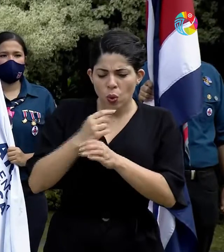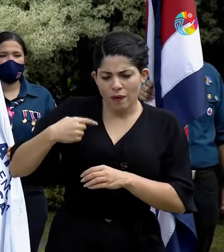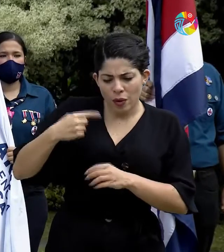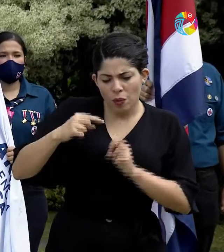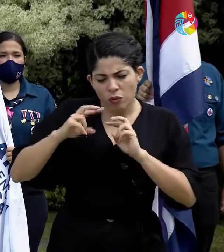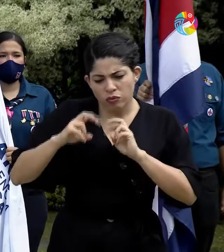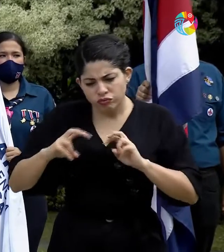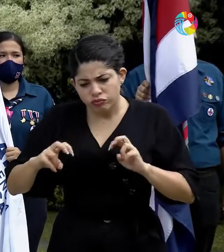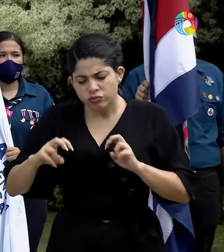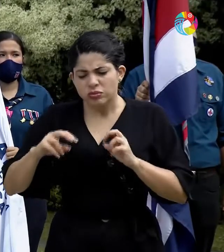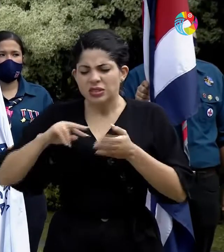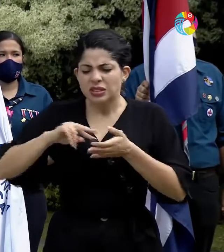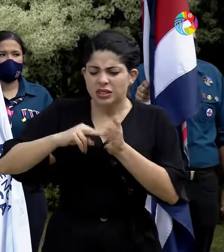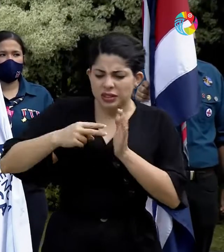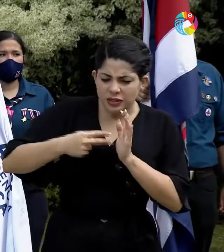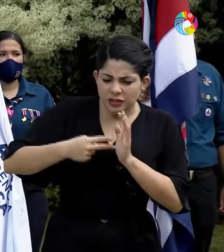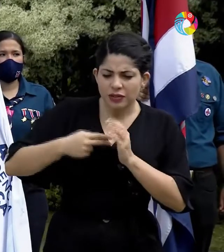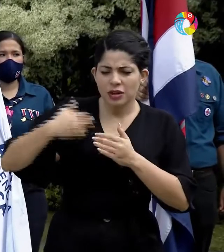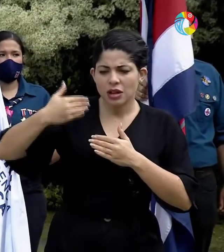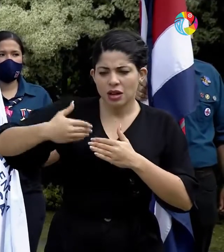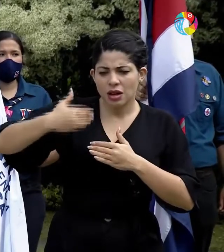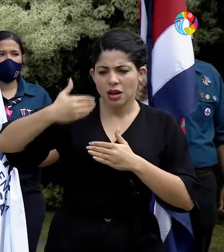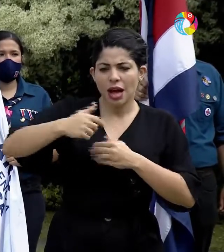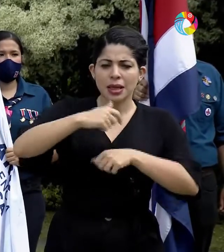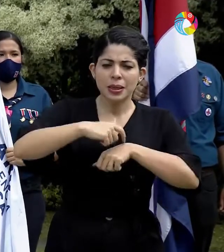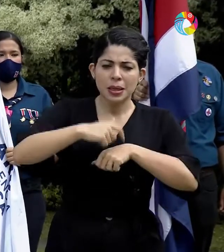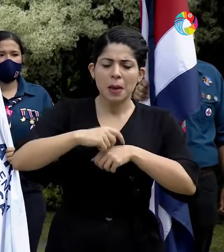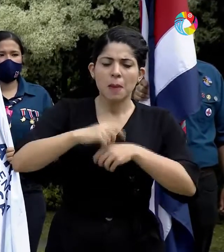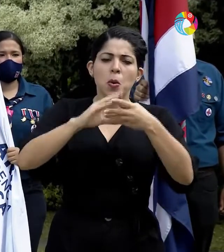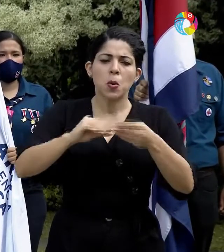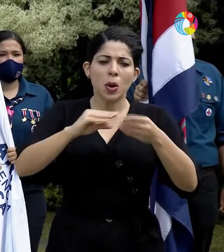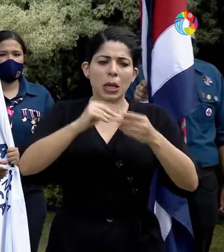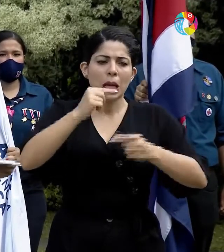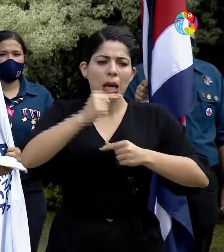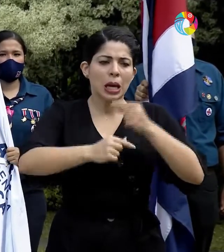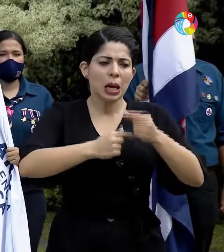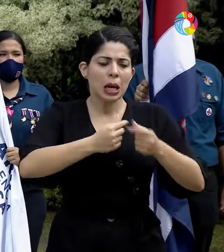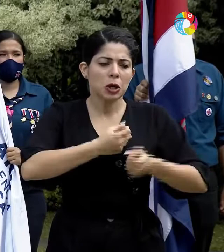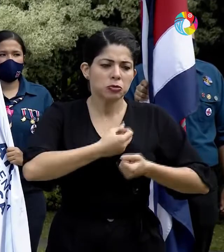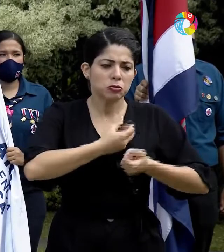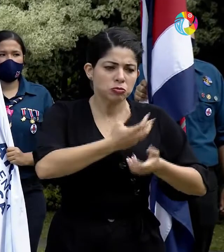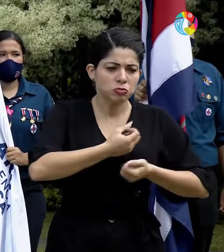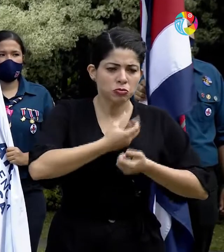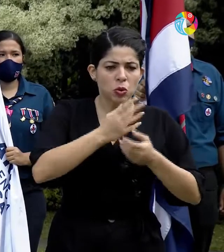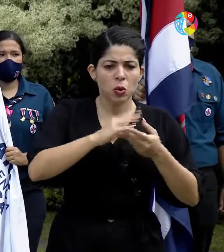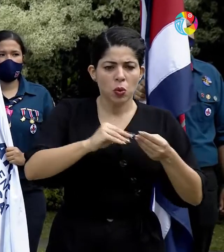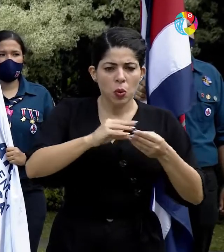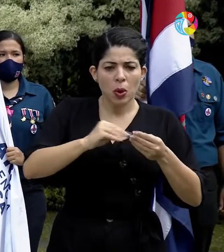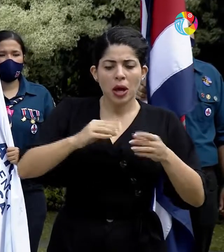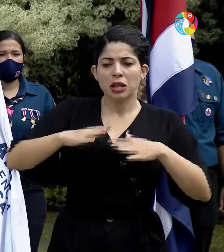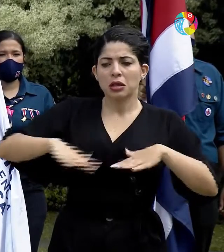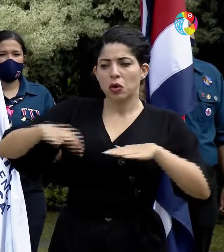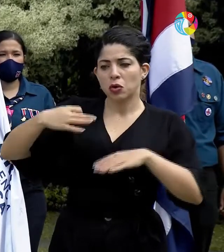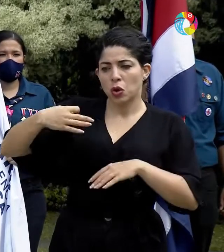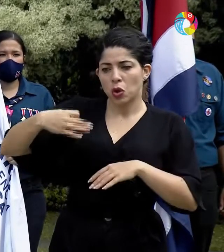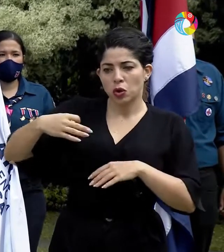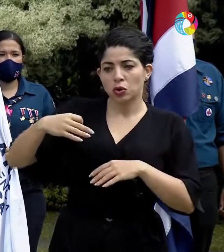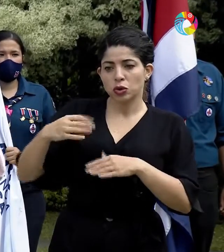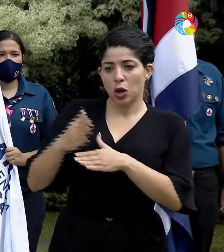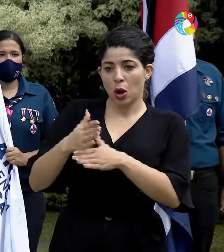recurrente, resignificada a cada tiempo, a cada generación, en la vida cotidiana, en cada uno de nuestros espacios compartidos, o